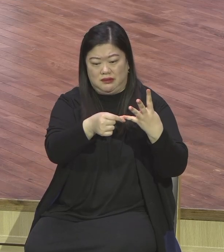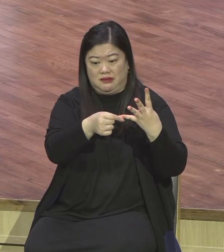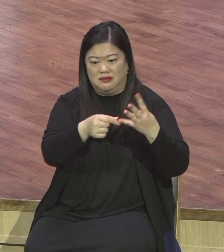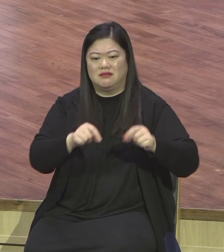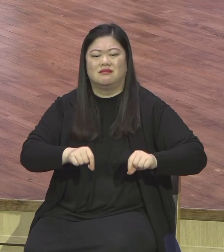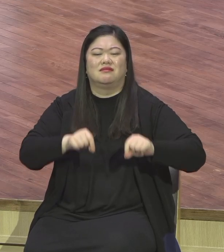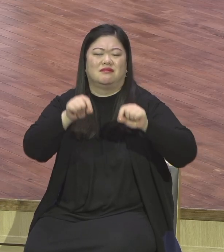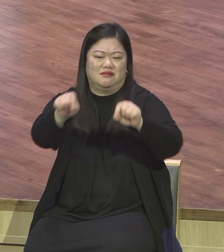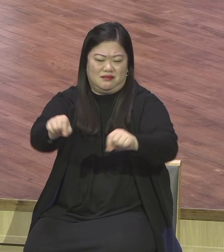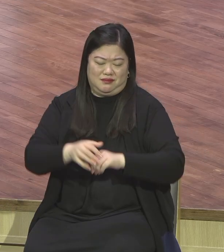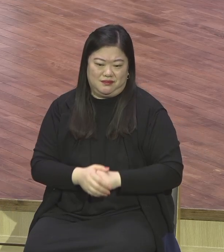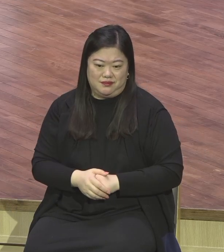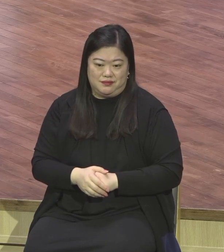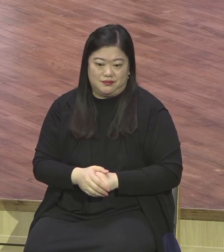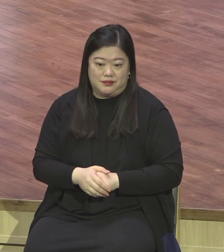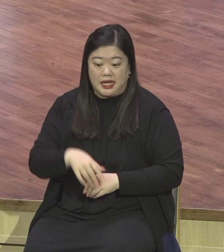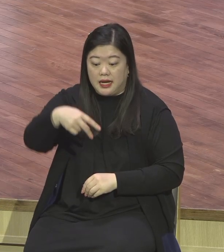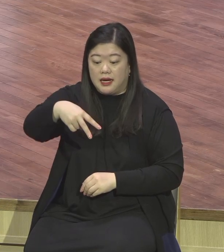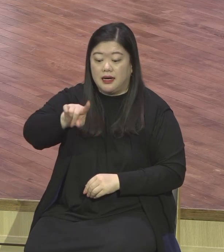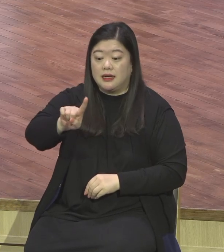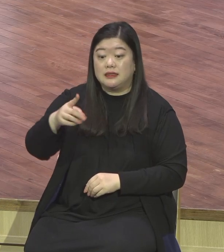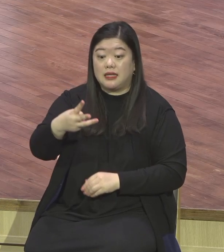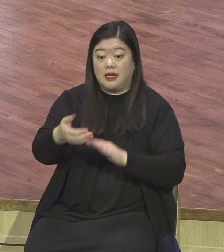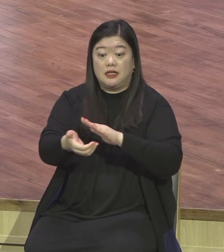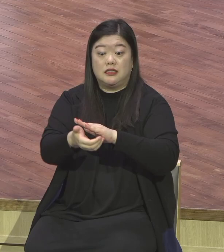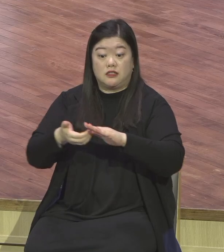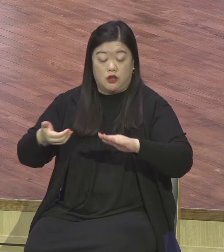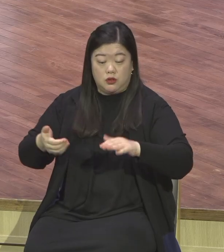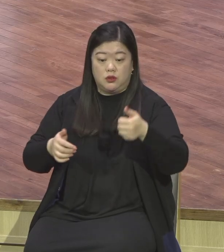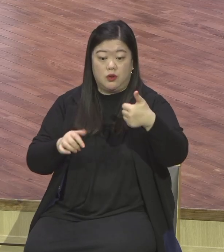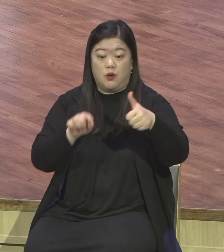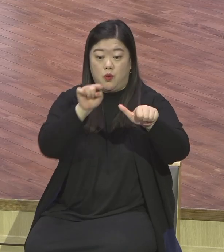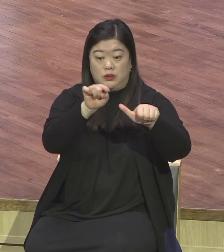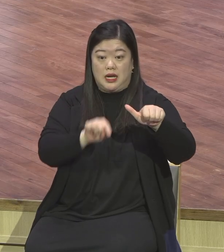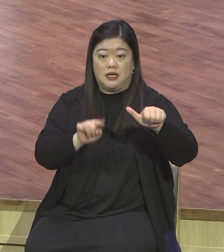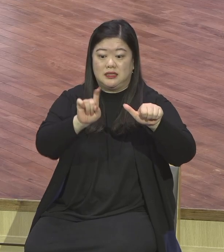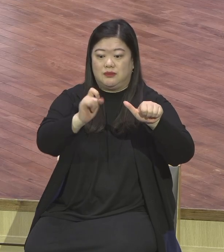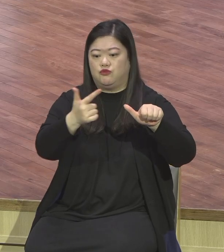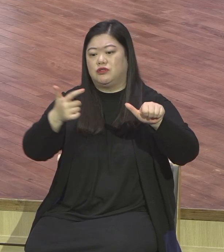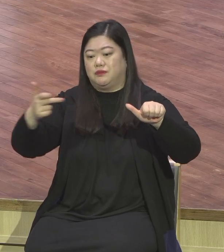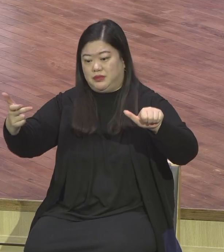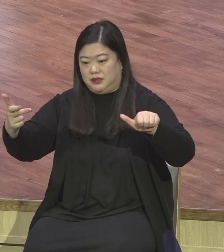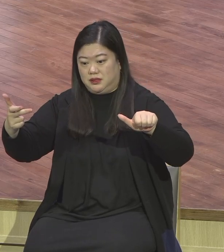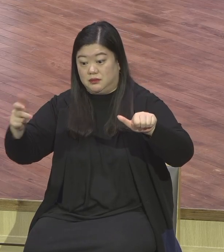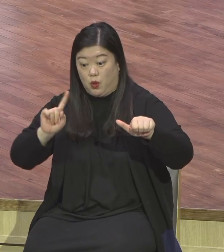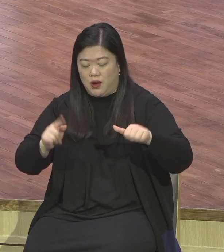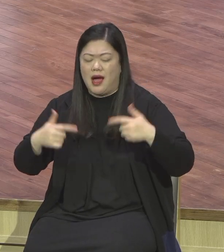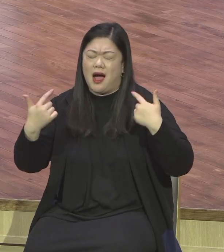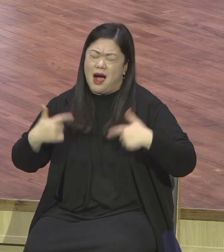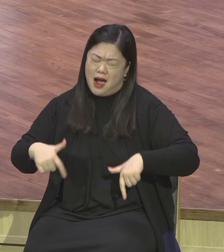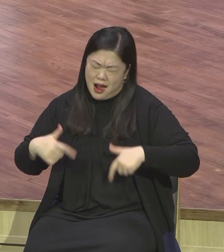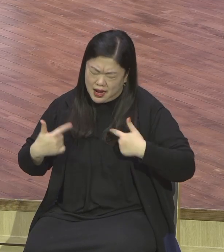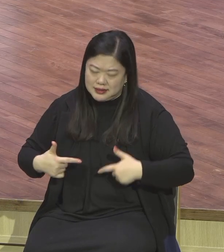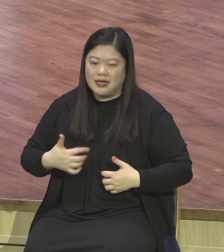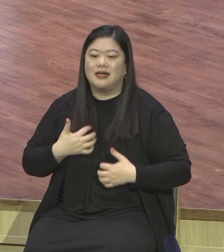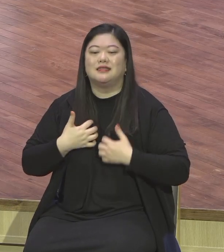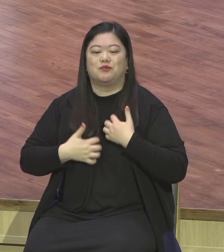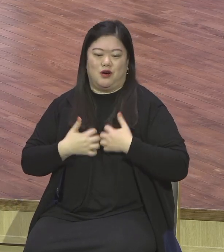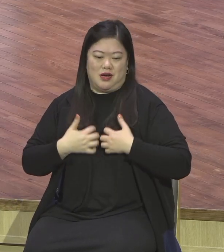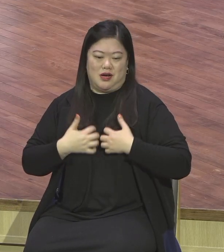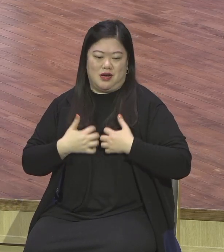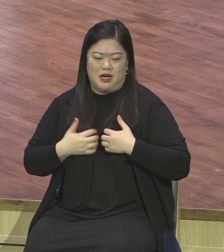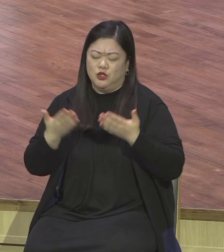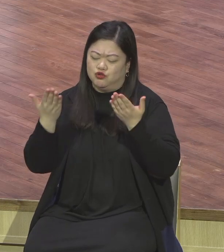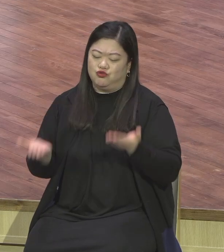대상의 전서 5장 16, 16, 17절 여러분 잘 아시잖아요 감사의 삶은 항상 기뻐해라 항상 해요